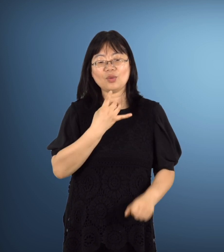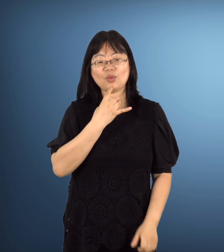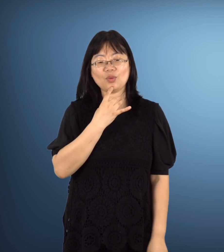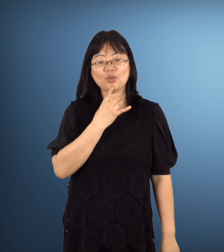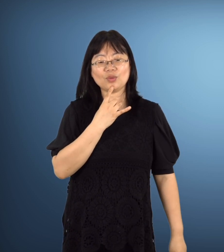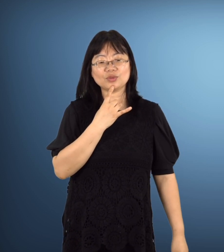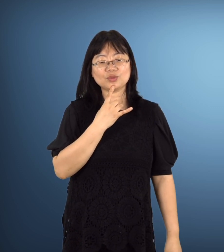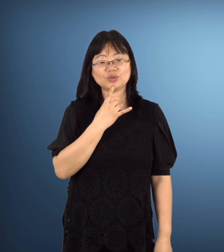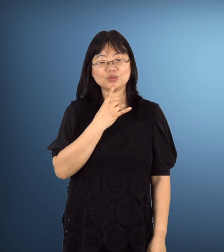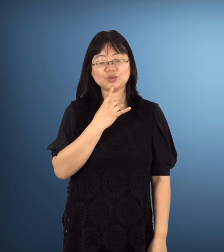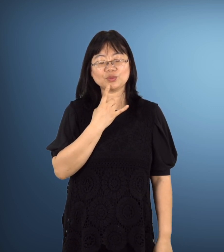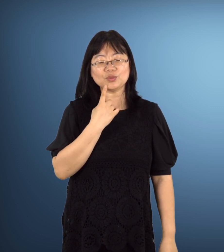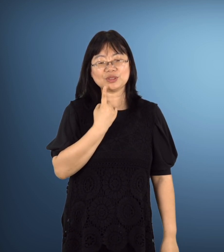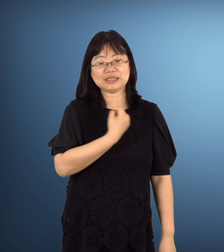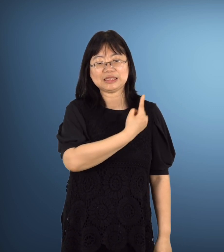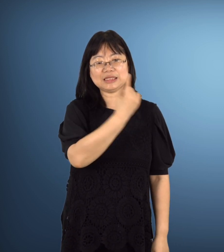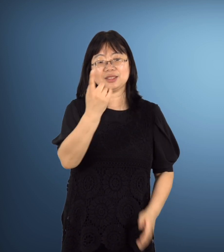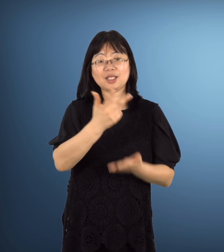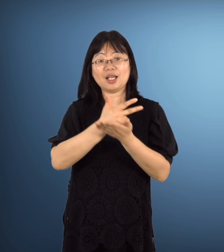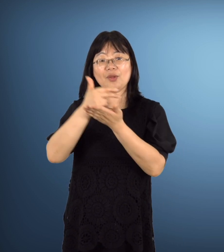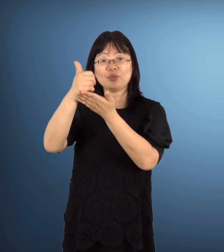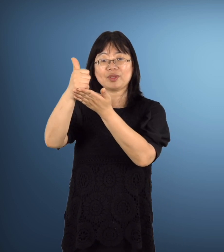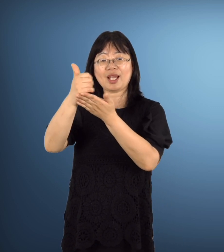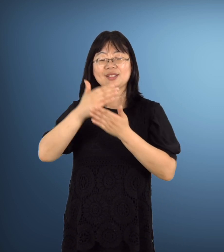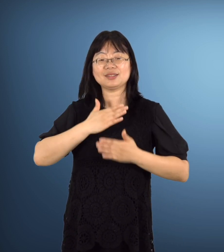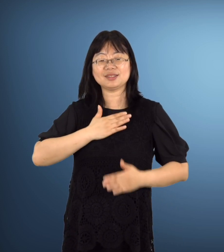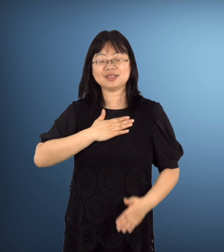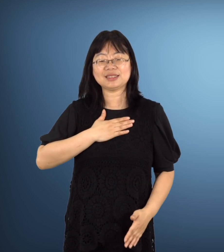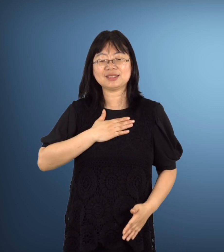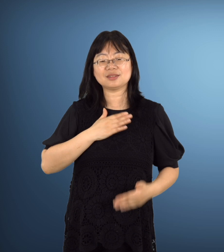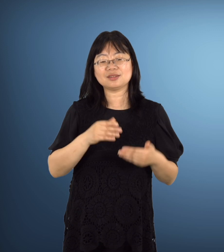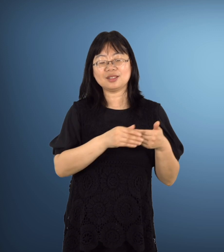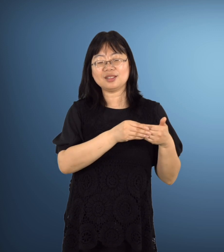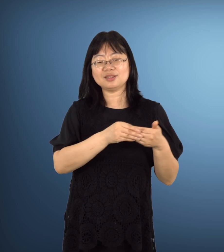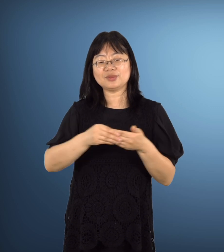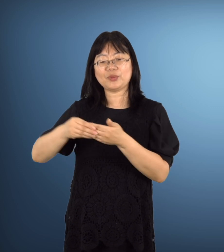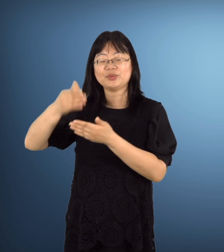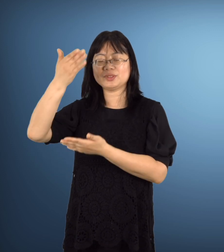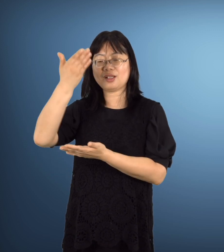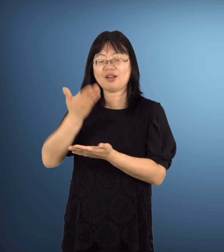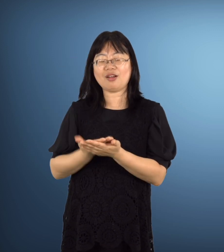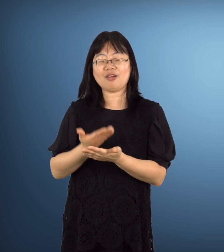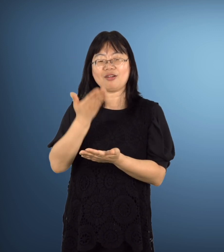있으니 오 주님 나를